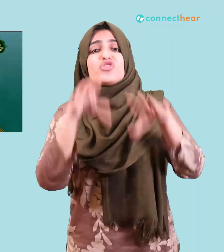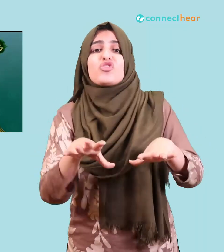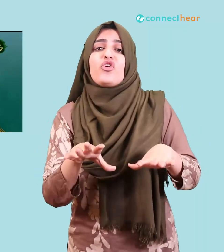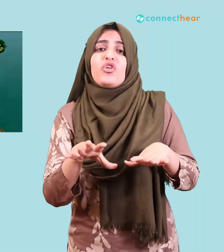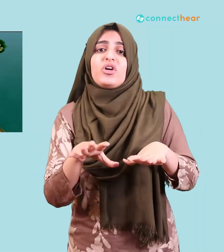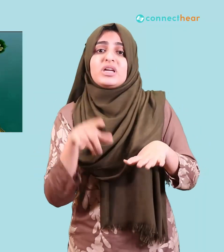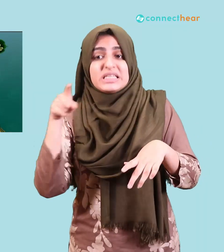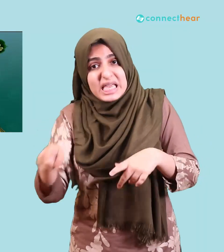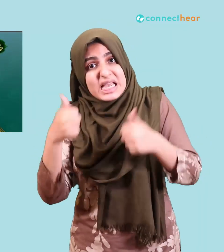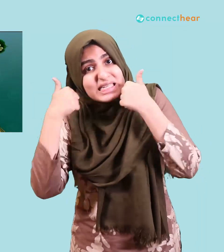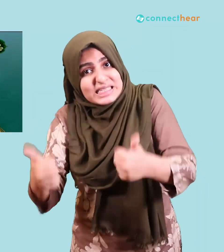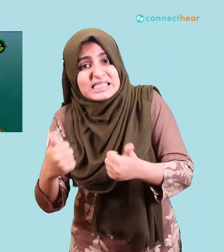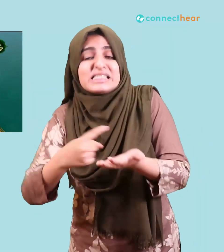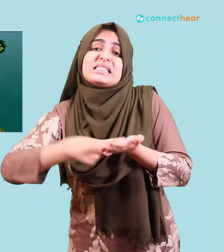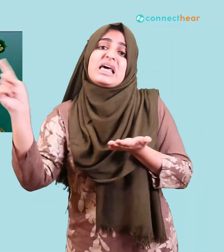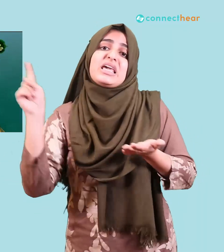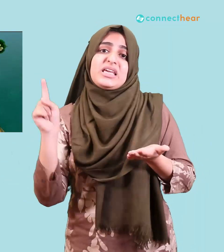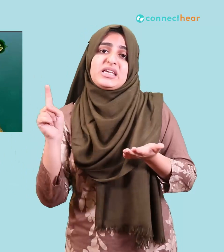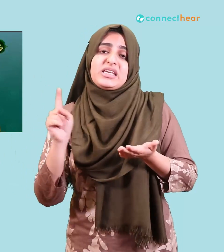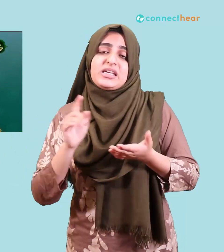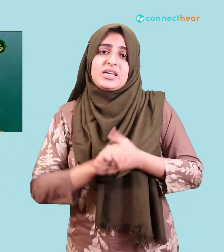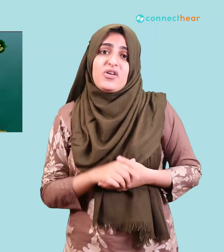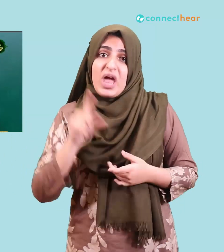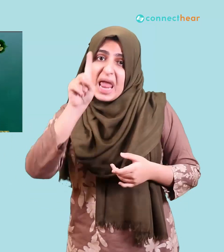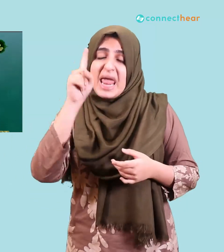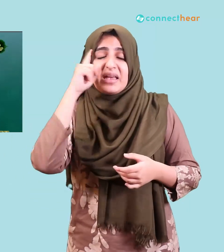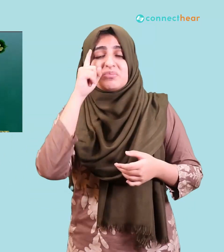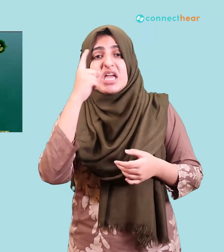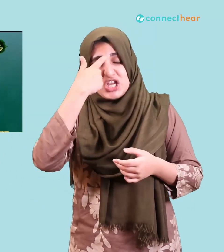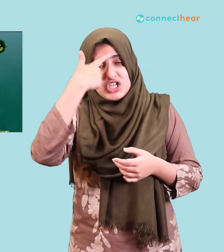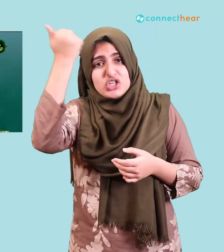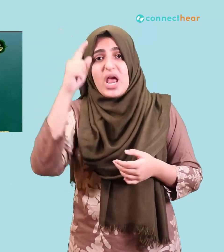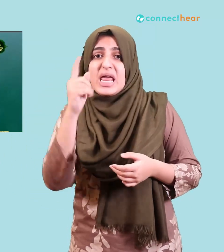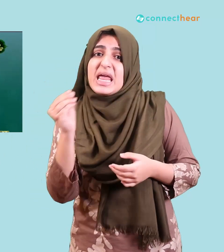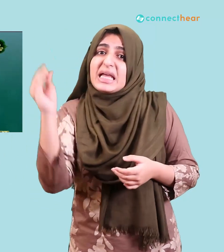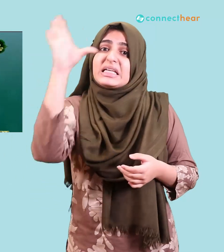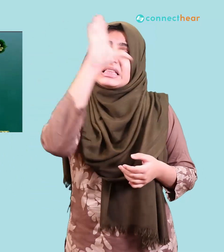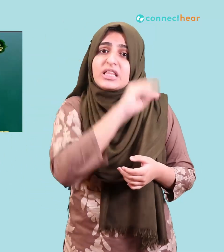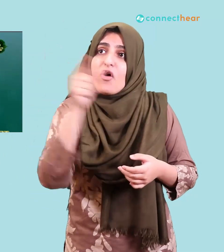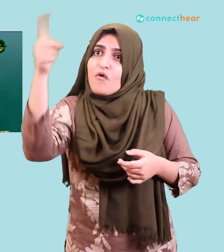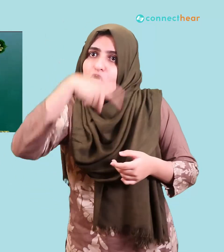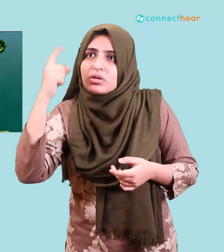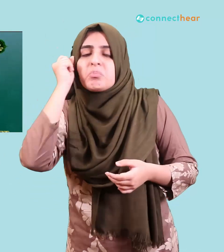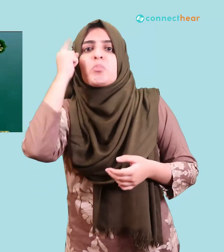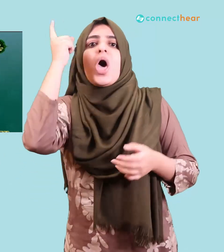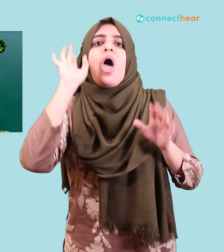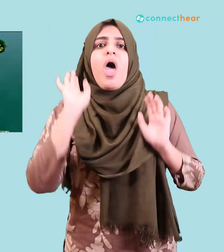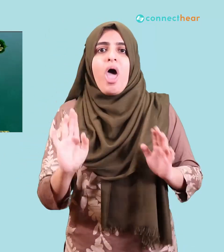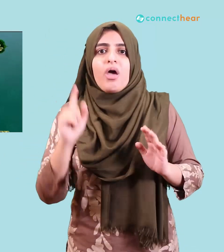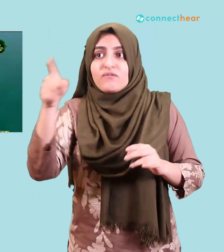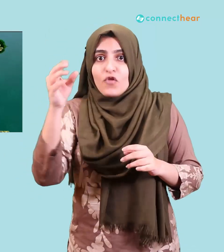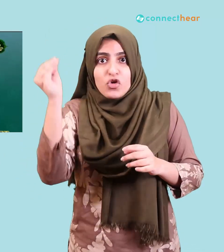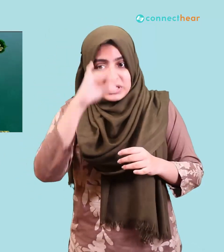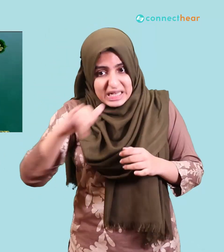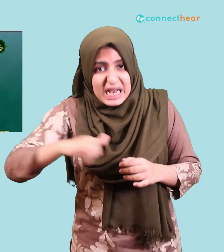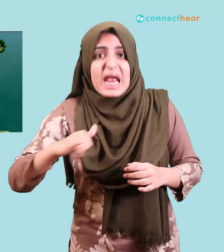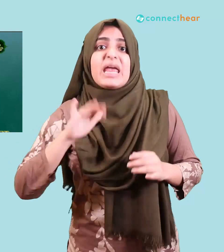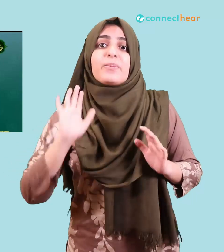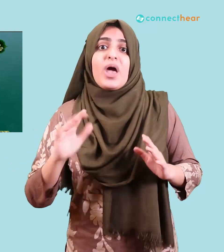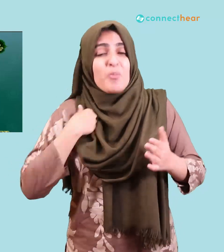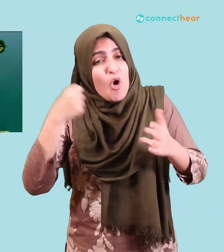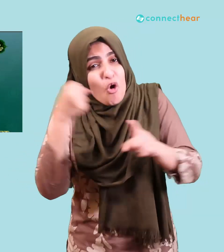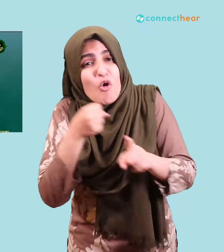ہے کہ انشاءاللہ ایک دن ان کو سمجھ آ جائے گی، اور وہ دن دور نہیں ہے۔ میں آج آپ سب کے سامنے کہتا